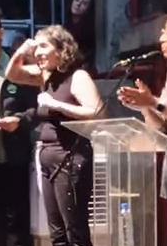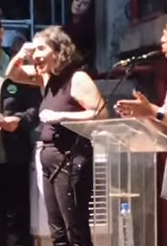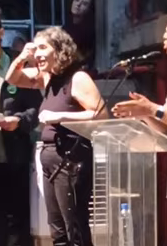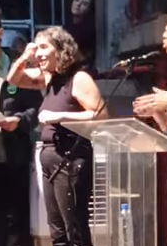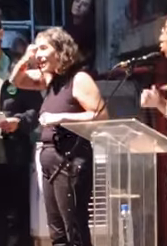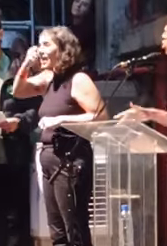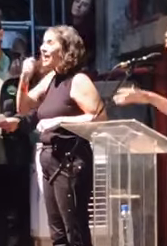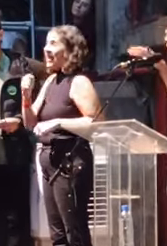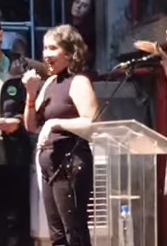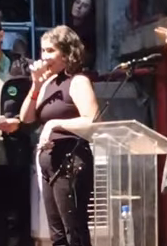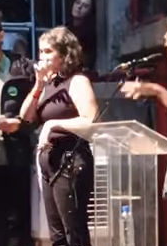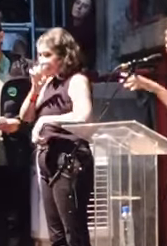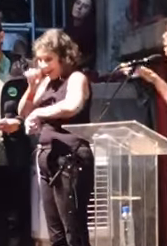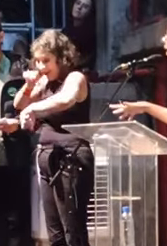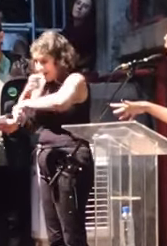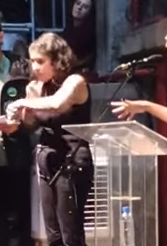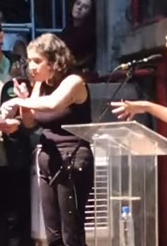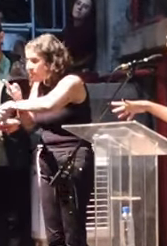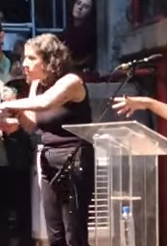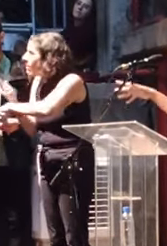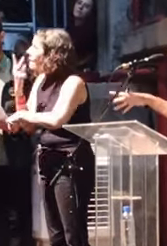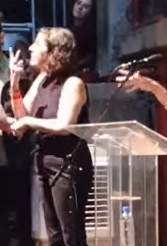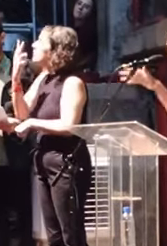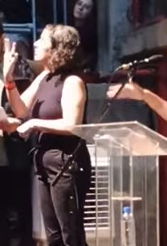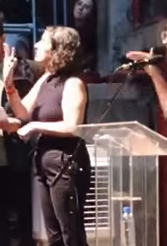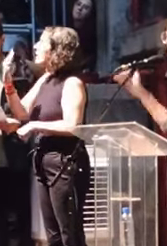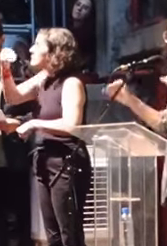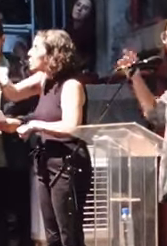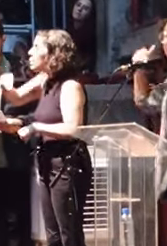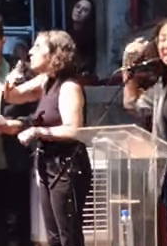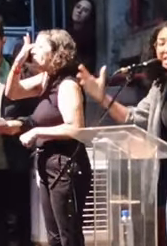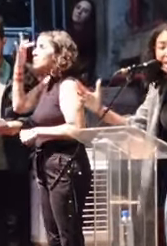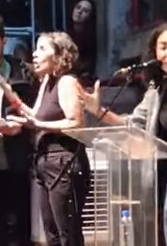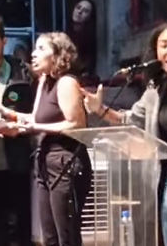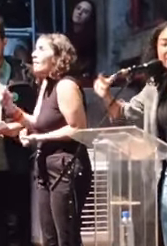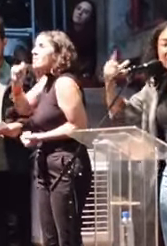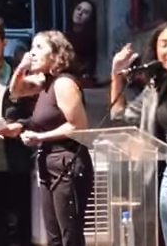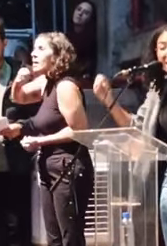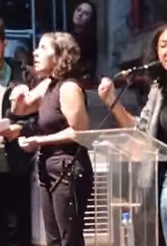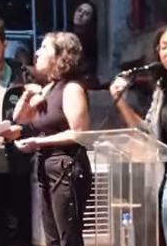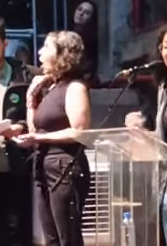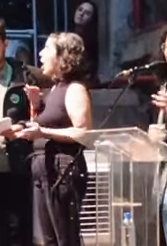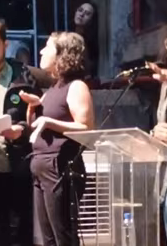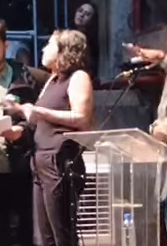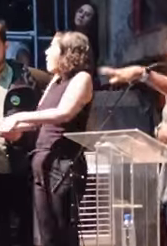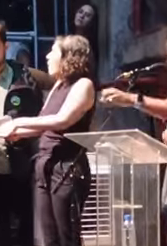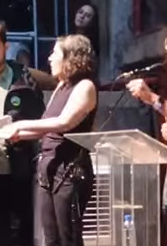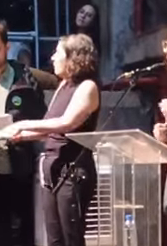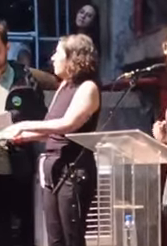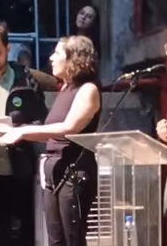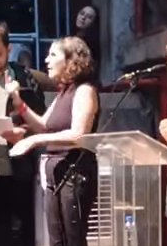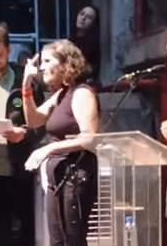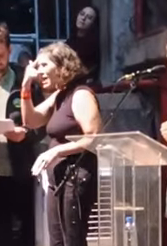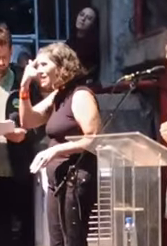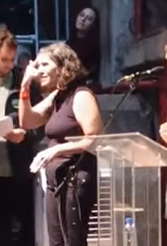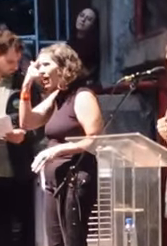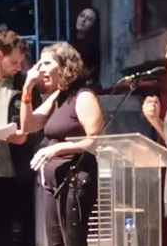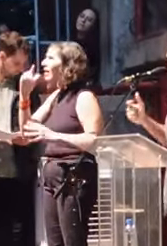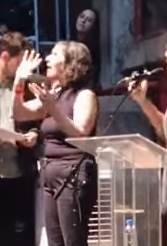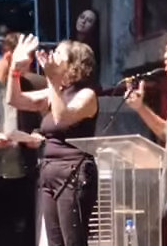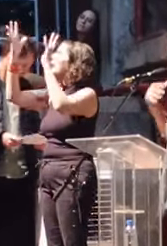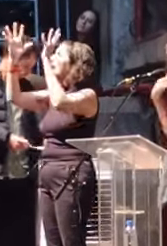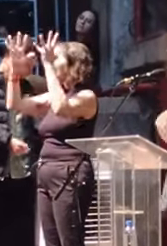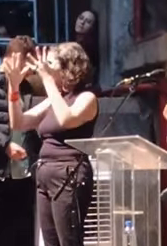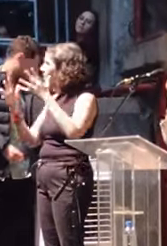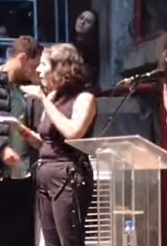cada 23 minutos, um jovem negro tomba. Não dá para falar de crise climática sem a gente falar da violência policial.